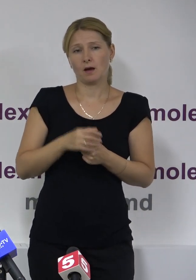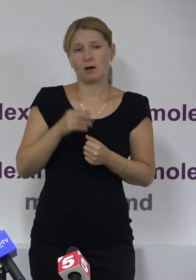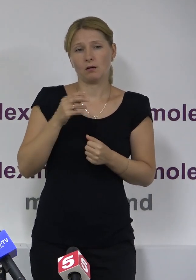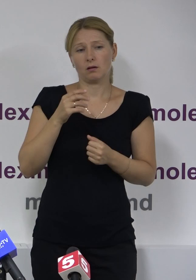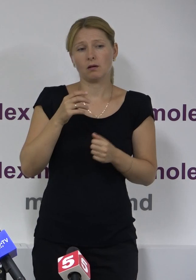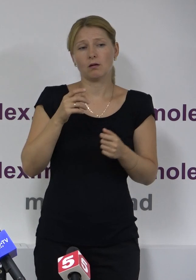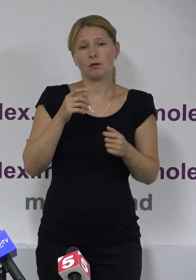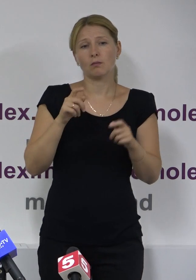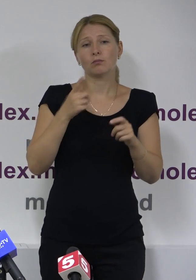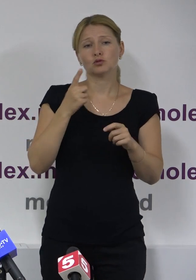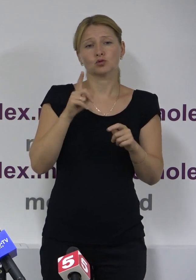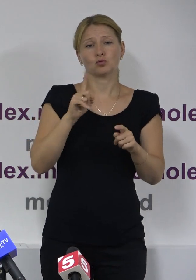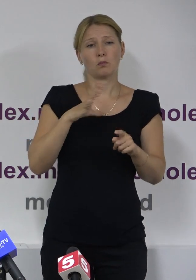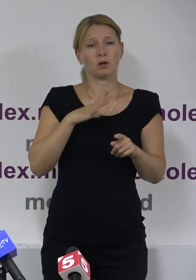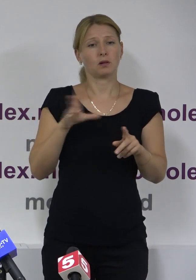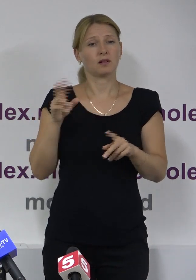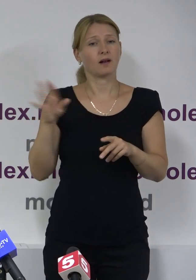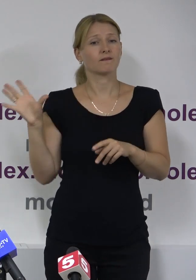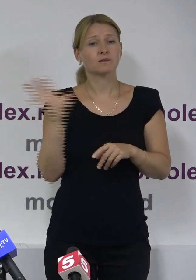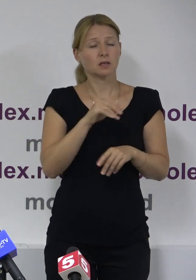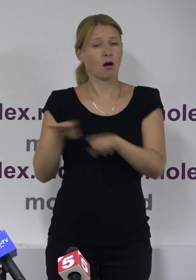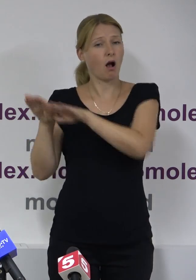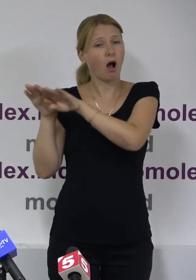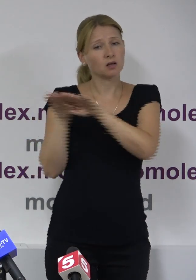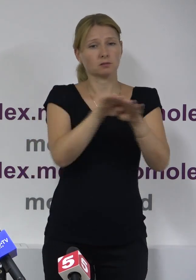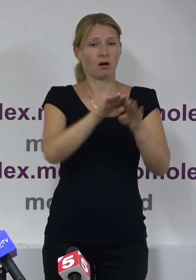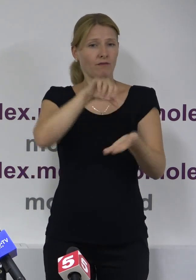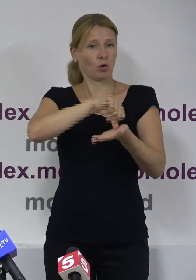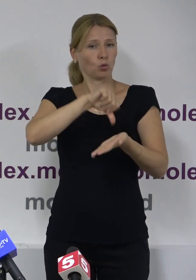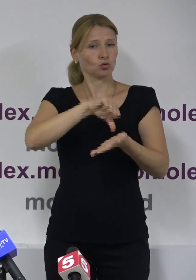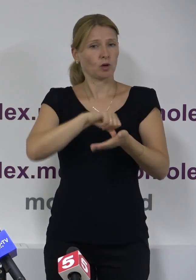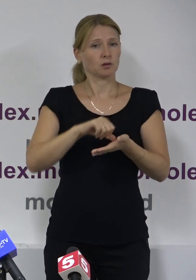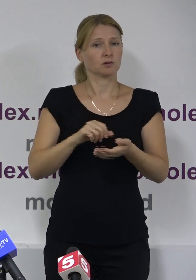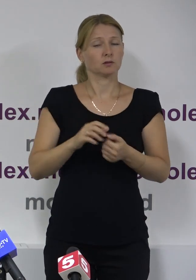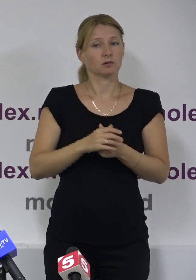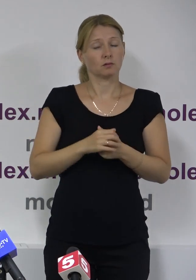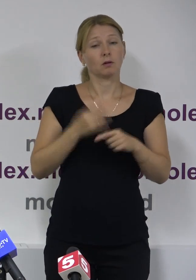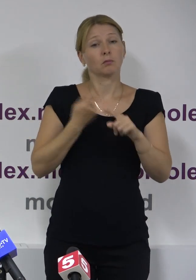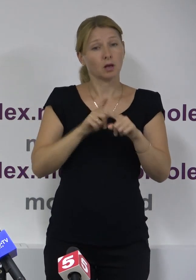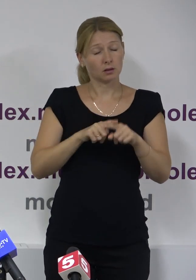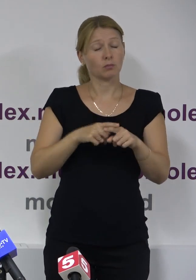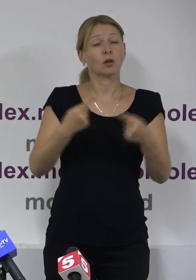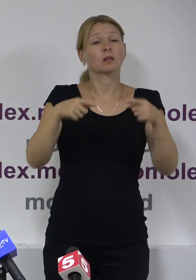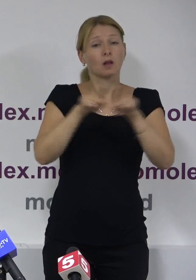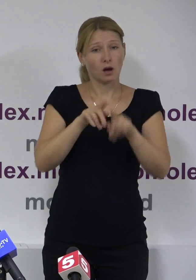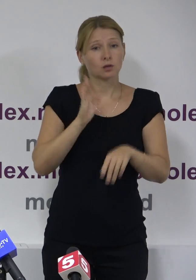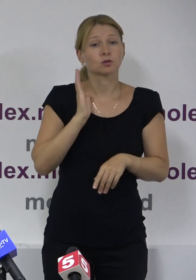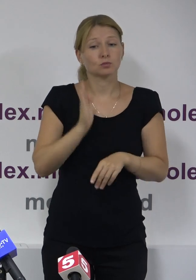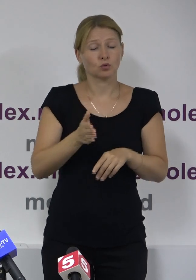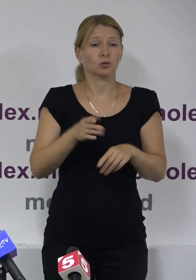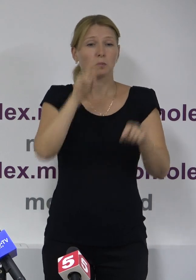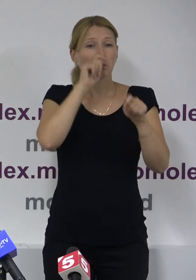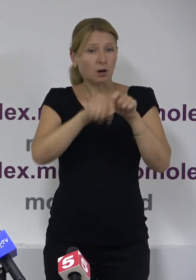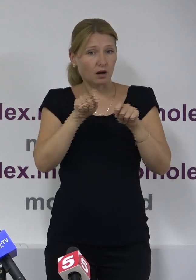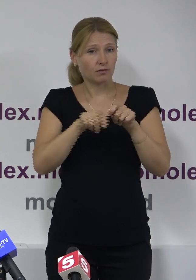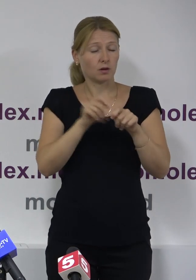asigurării condițiilor egale pentru toți concurenții electorali. Cu siguranță vom urmări acest aspect și în următoarea perioadă,